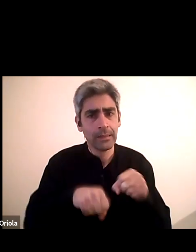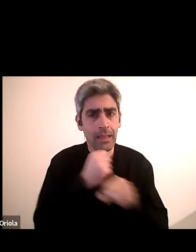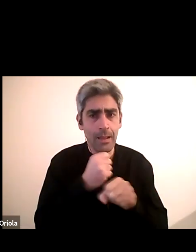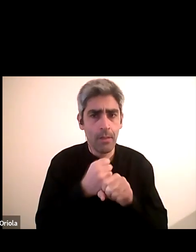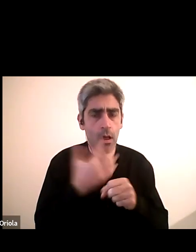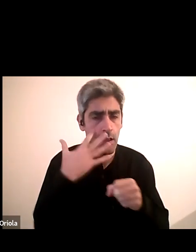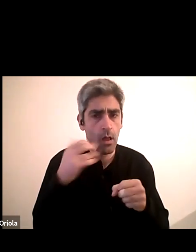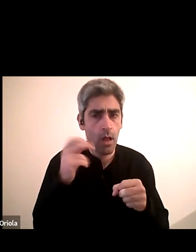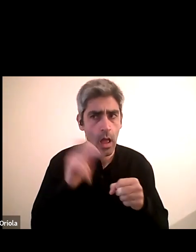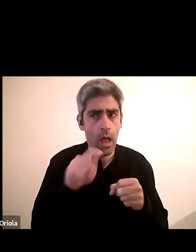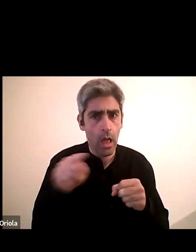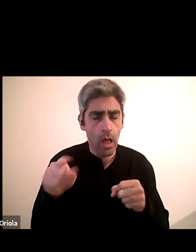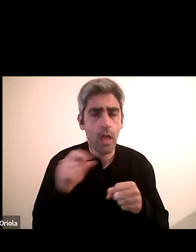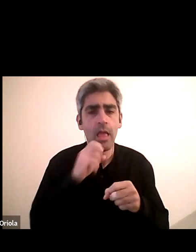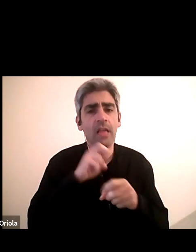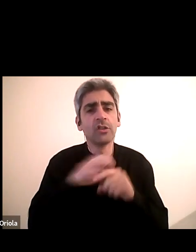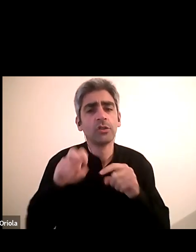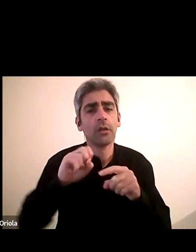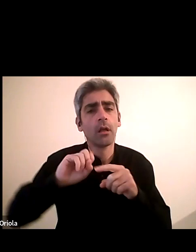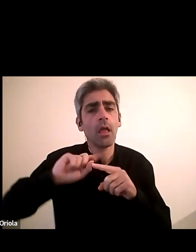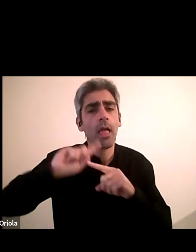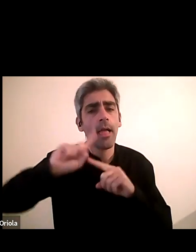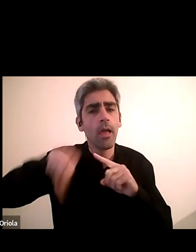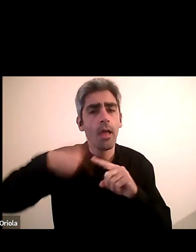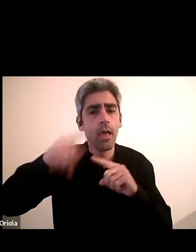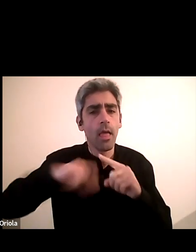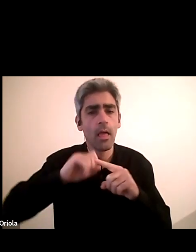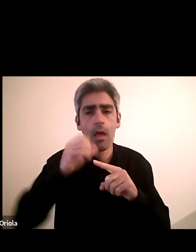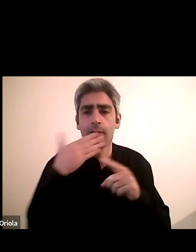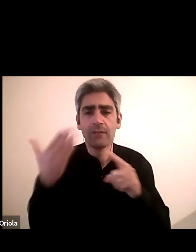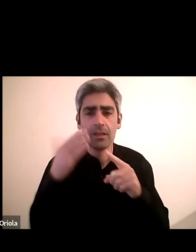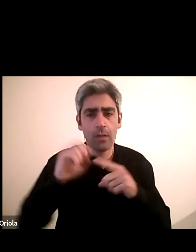peso, na energia eólica, nas tecnologias de biomassa,